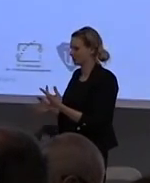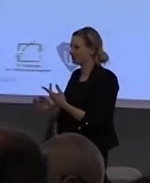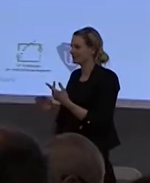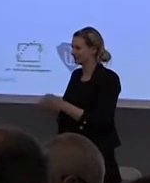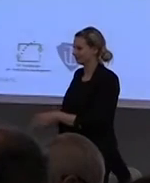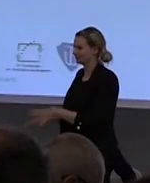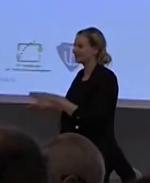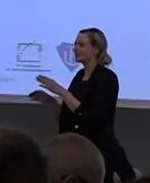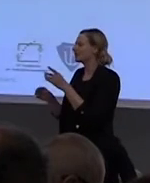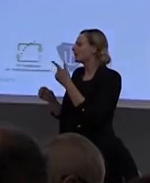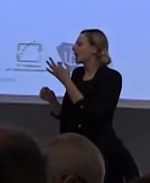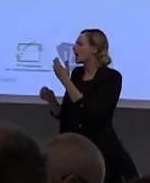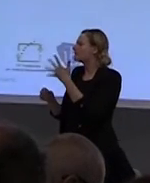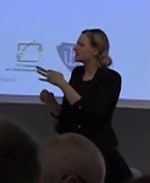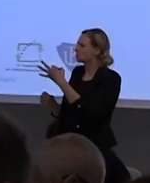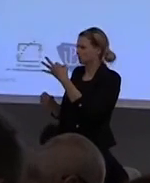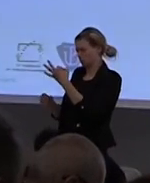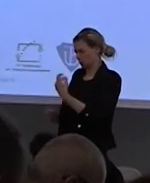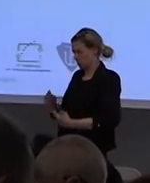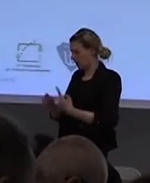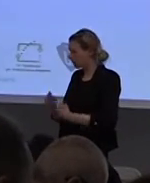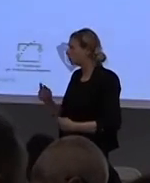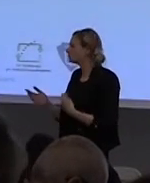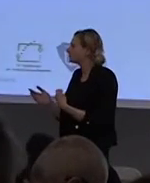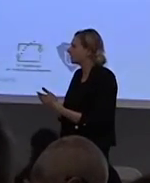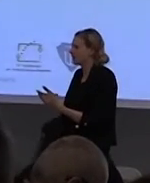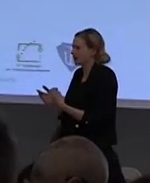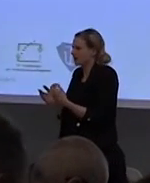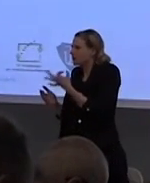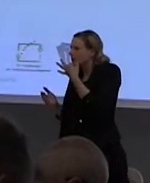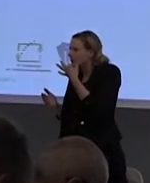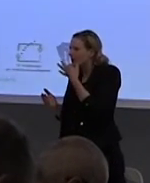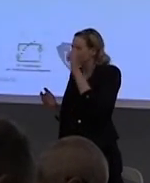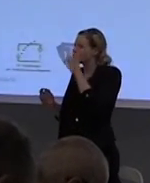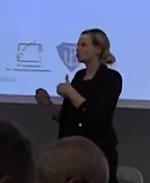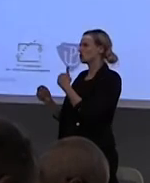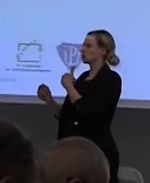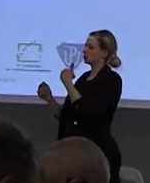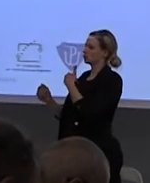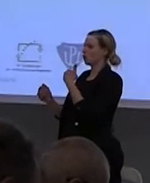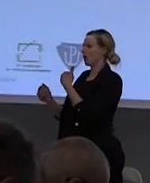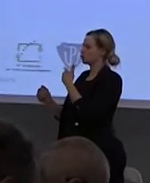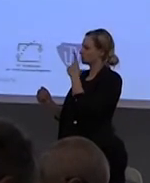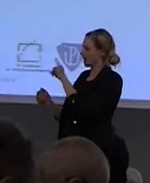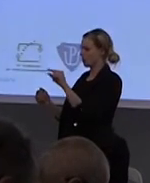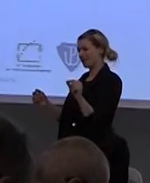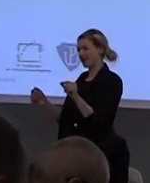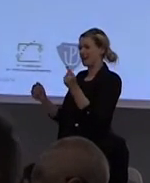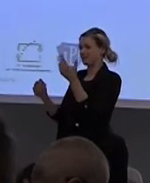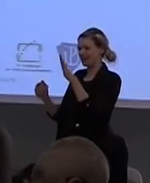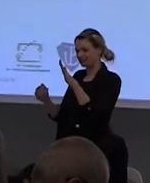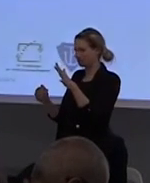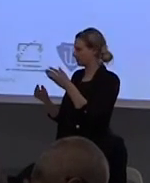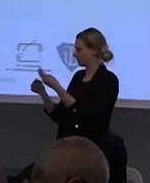by nesplnili tu funkci a tu zprávu, kterou se pounesou. A proto připravujeme elektronickou podobu